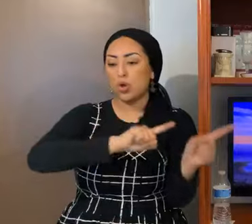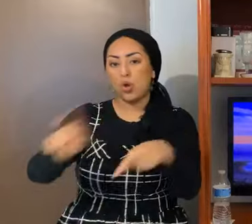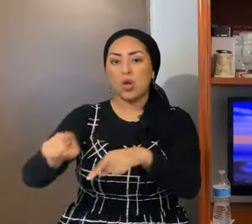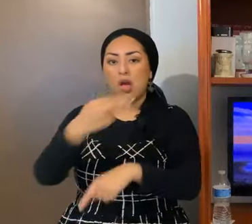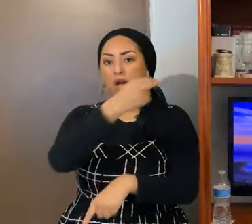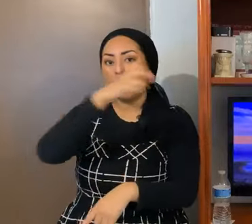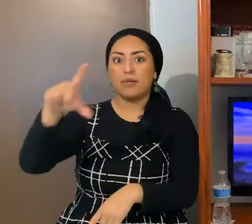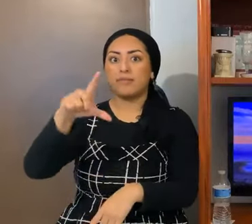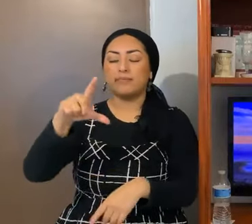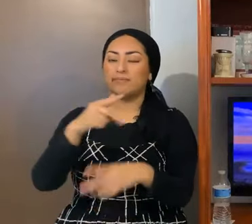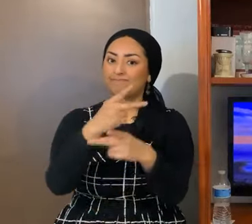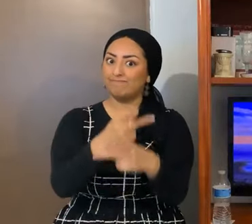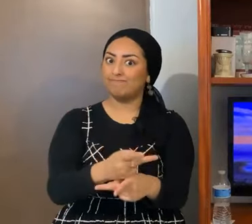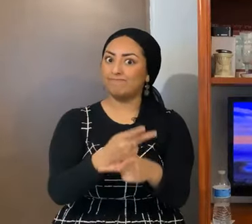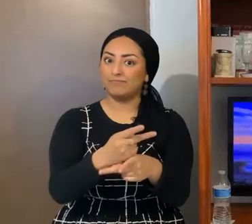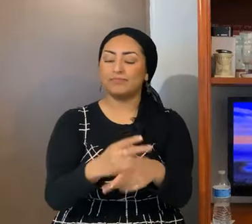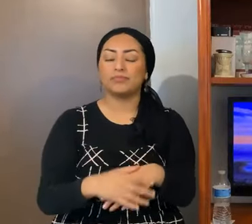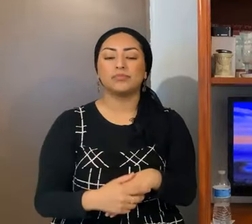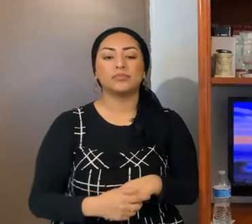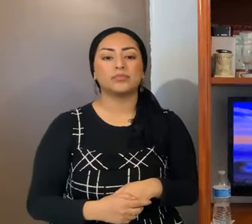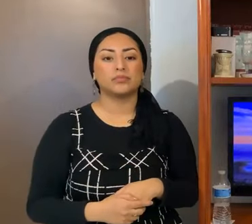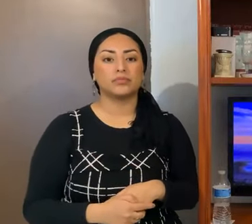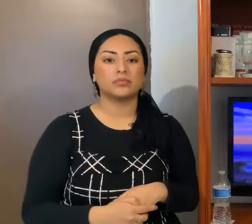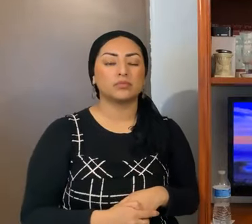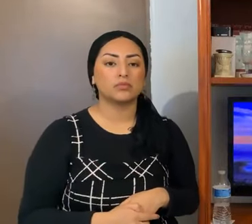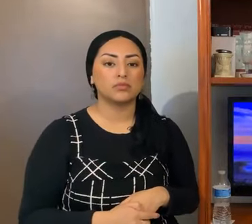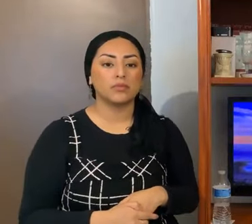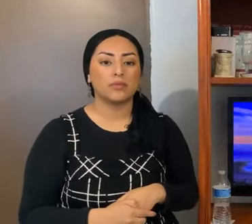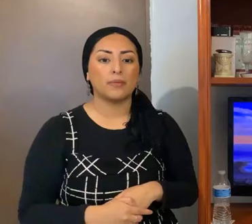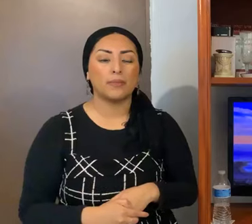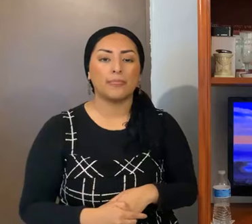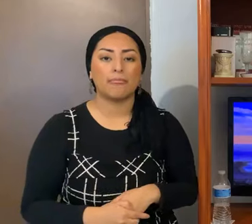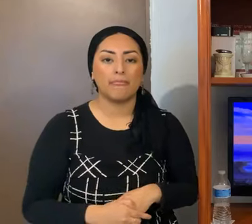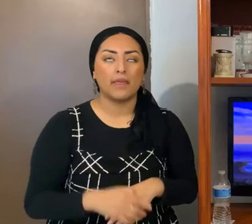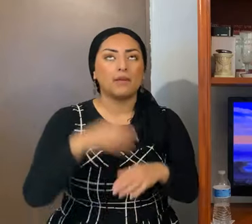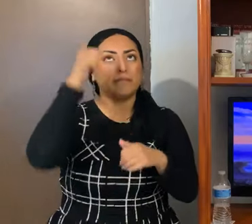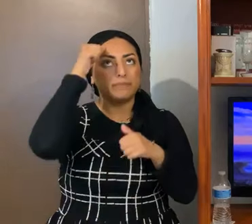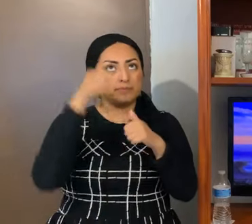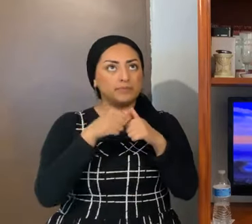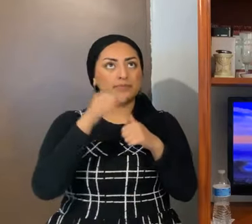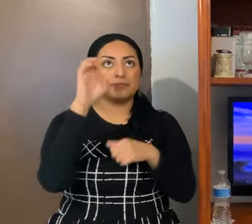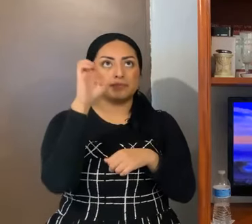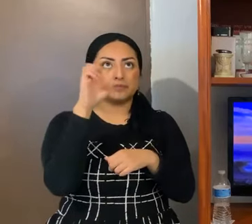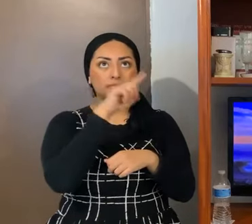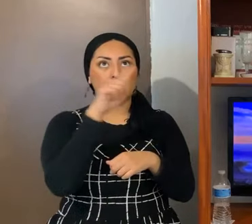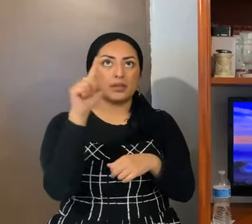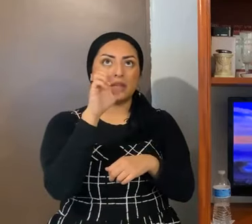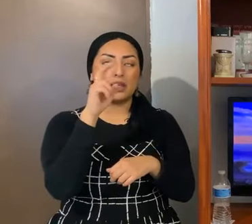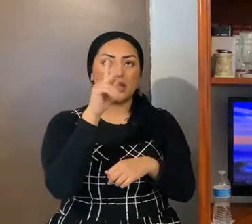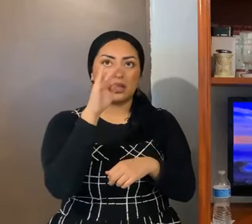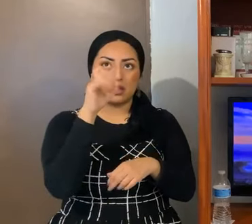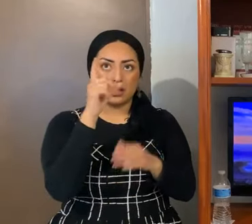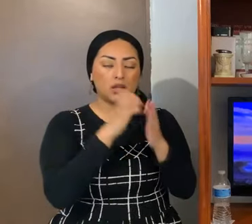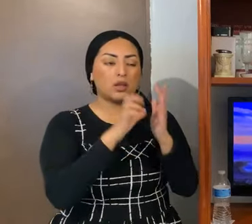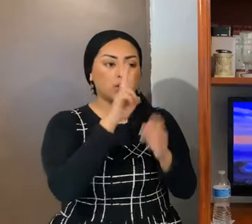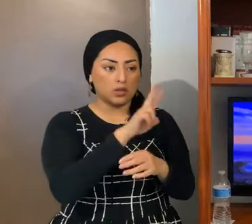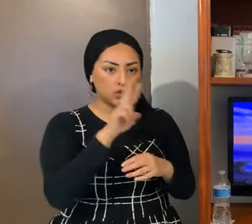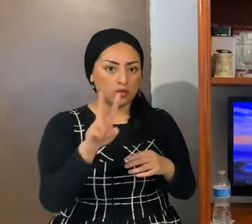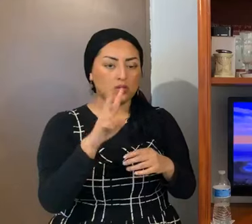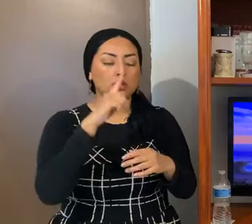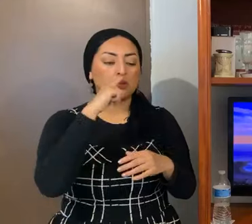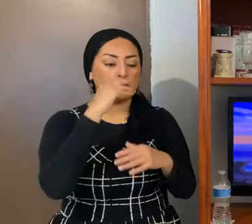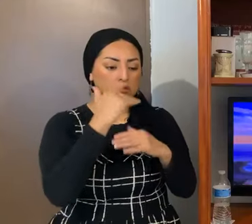esto. Nadie se va a escapar del día de Yahweh. Repasemos. Ezequiel 22. Derramar